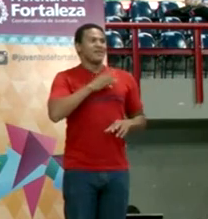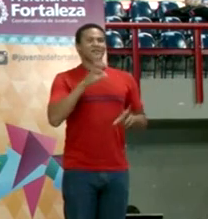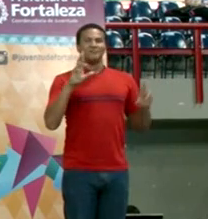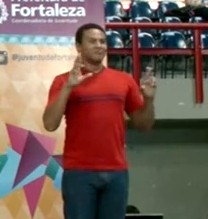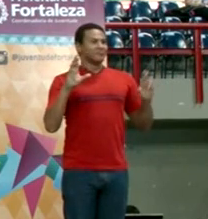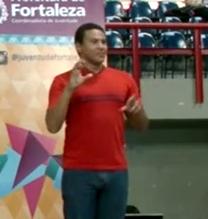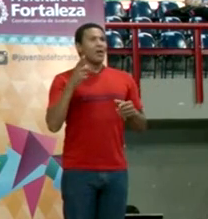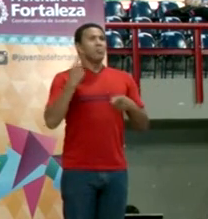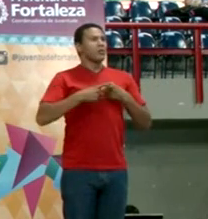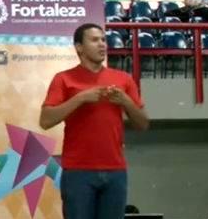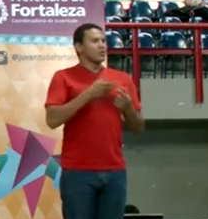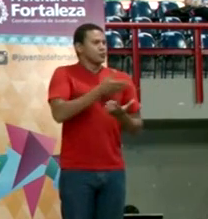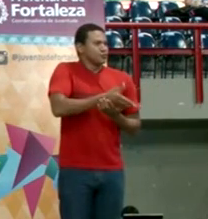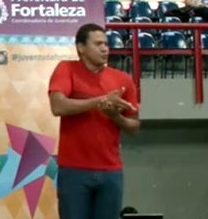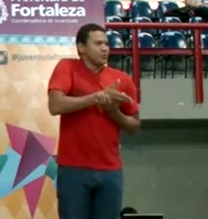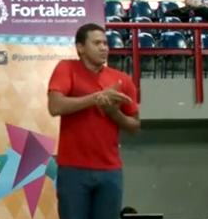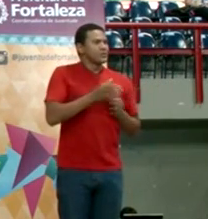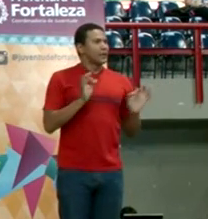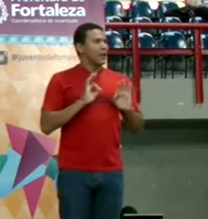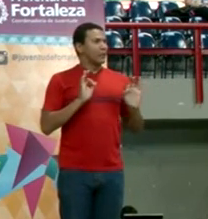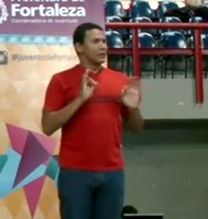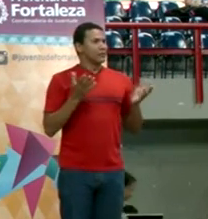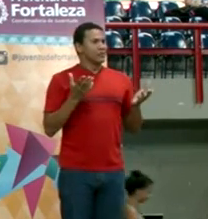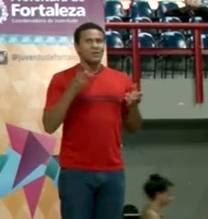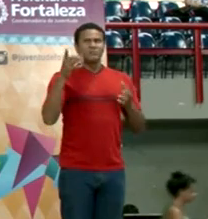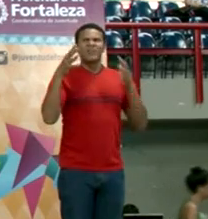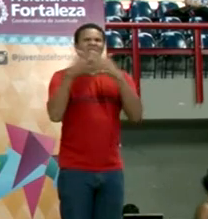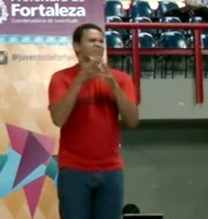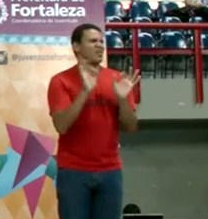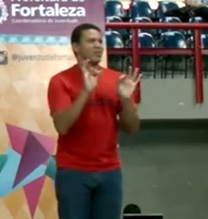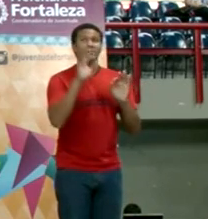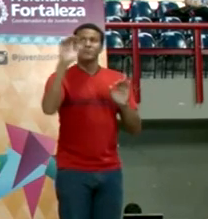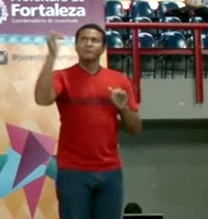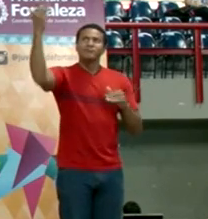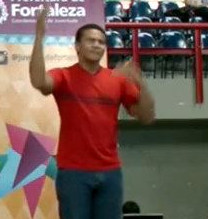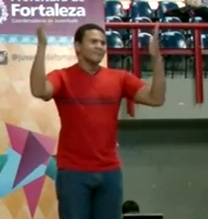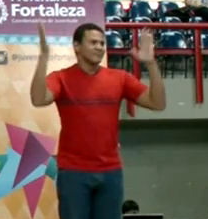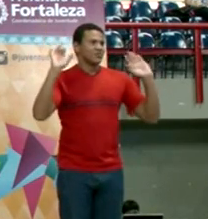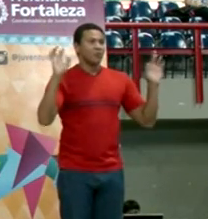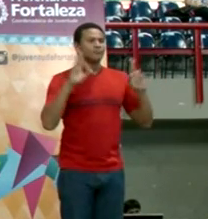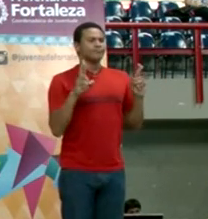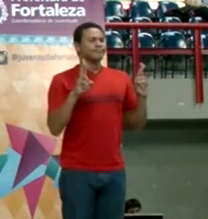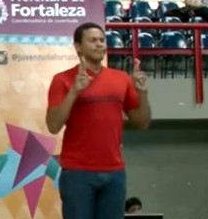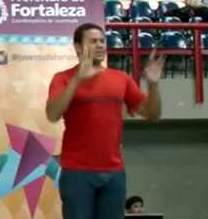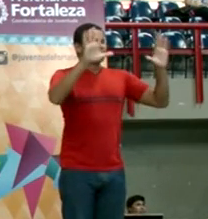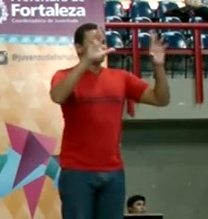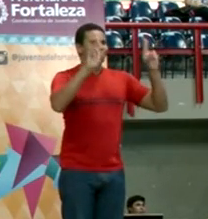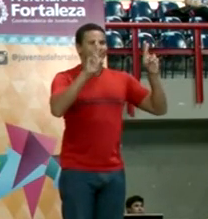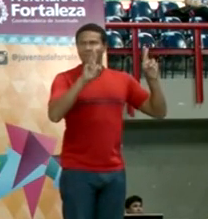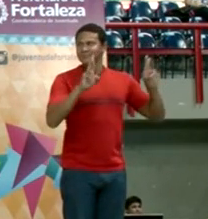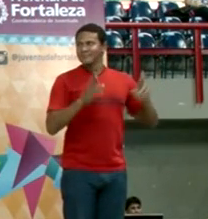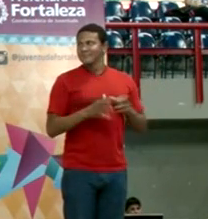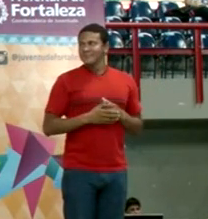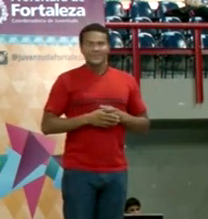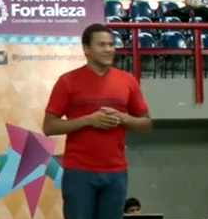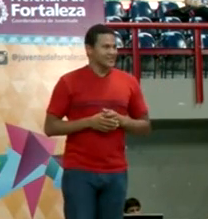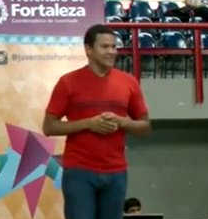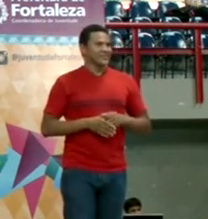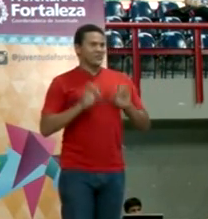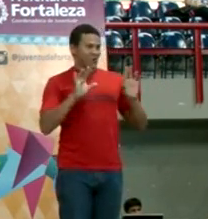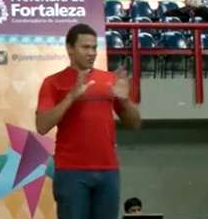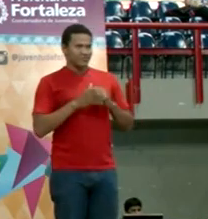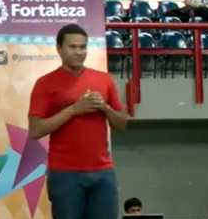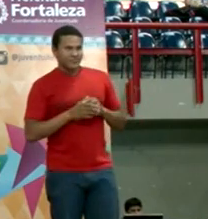Porque eles não sabiam atirar, então para eles não atrapalharem, eles ficaram ali perto, tá? Só mandando boas vibrações,